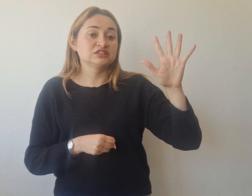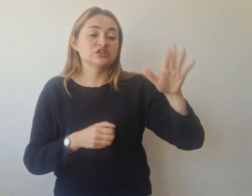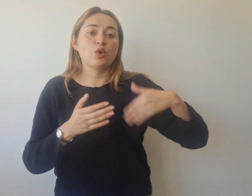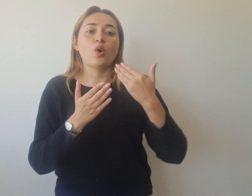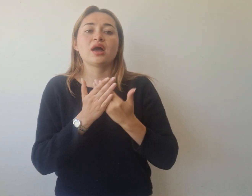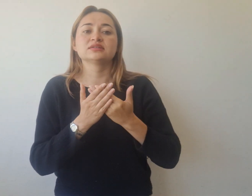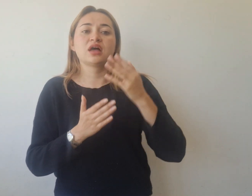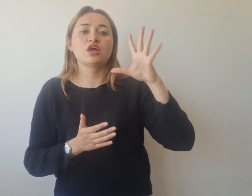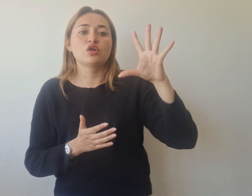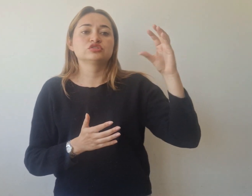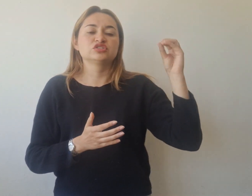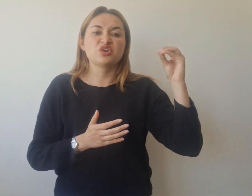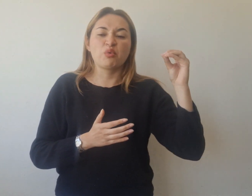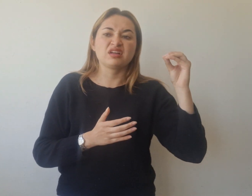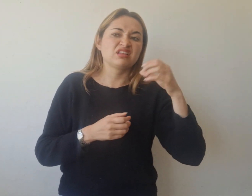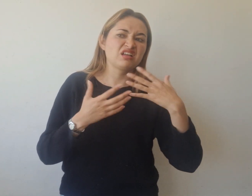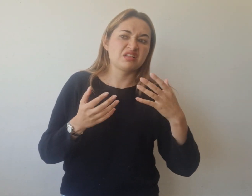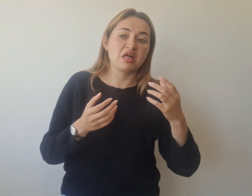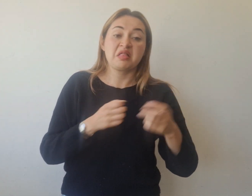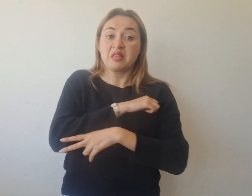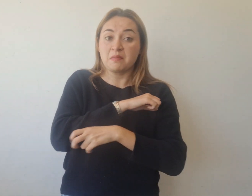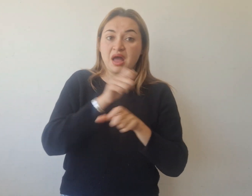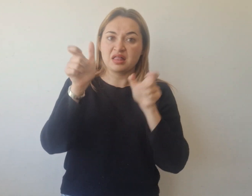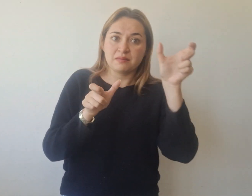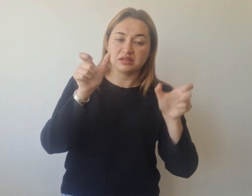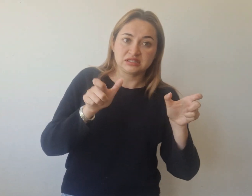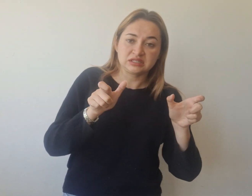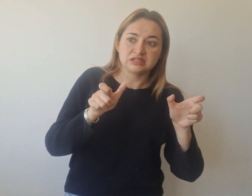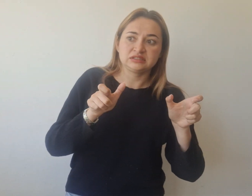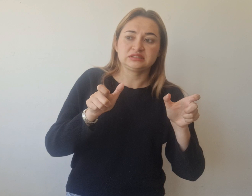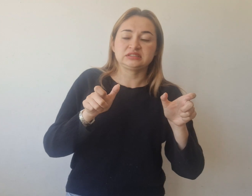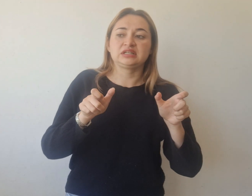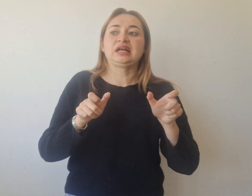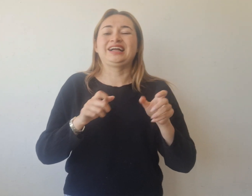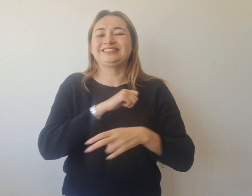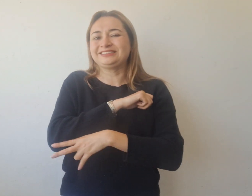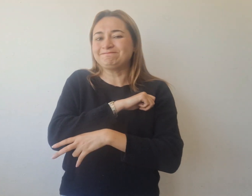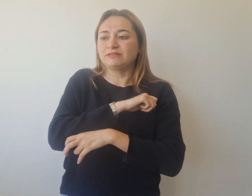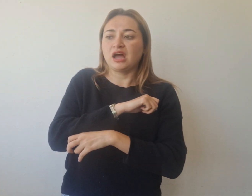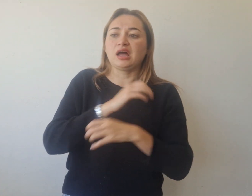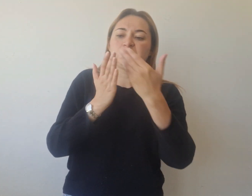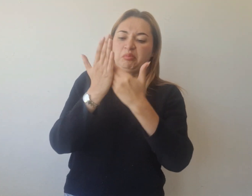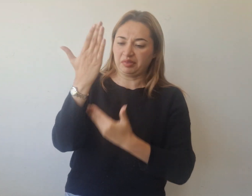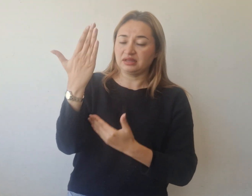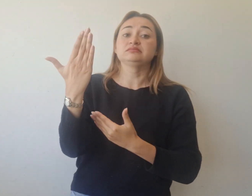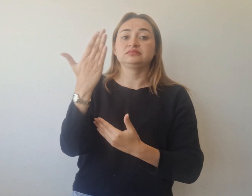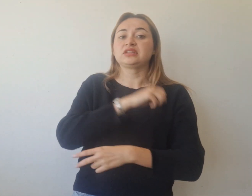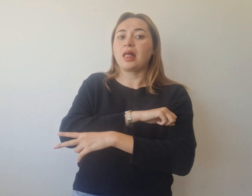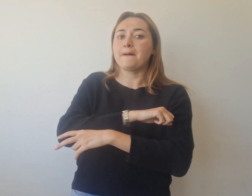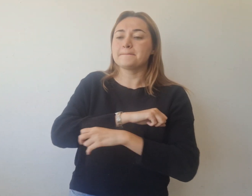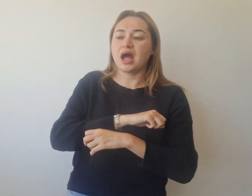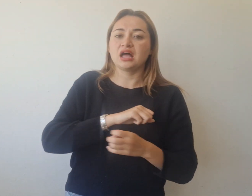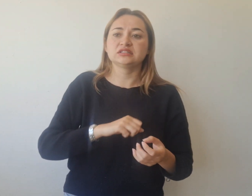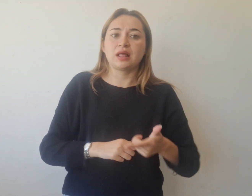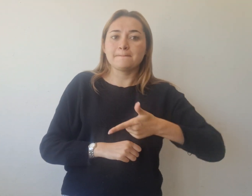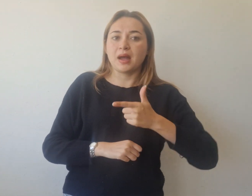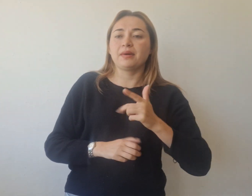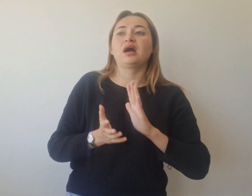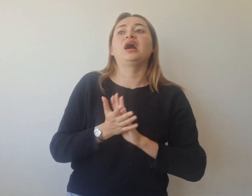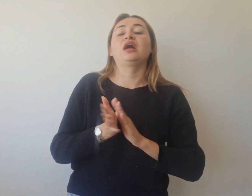antecedentes por diferentes delitos como homicidio hurto calificado y agravado fueron dejados a disposición del juzgado